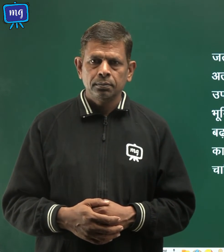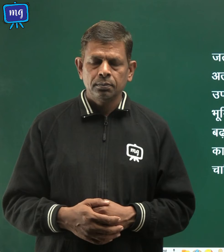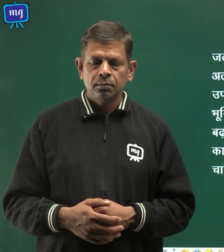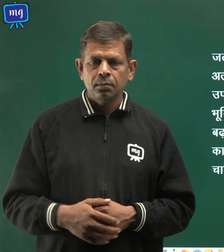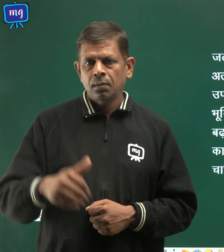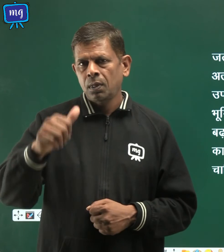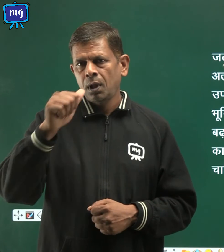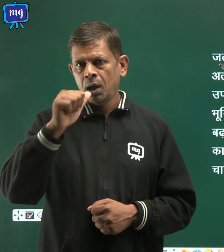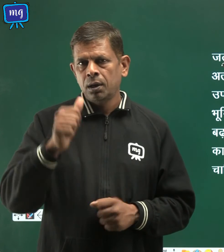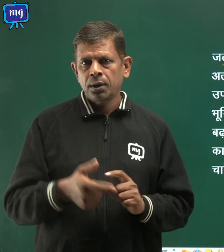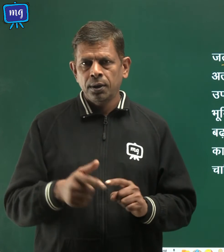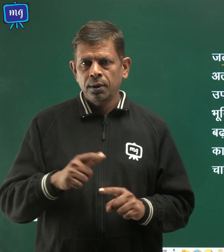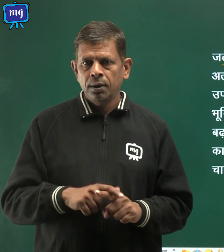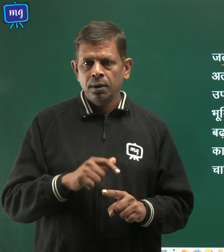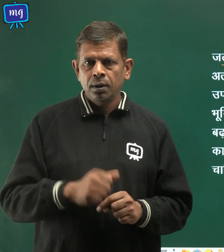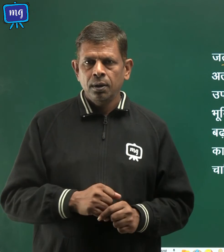जल के